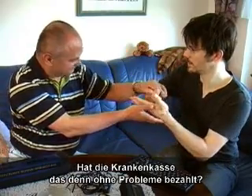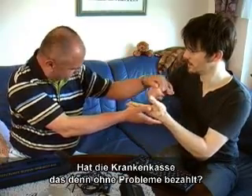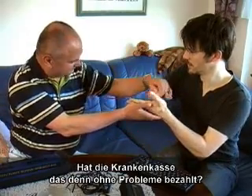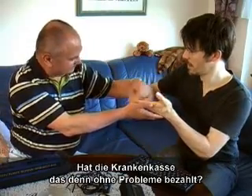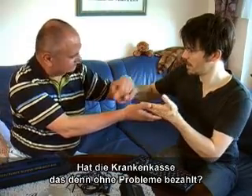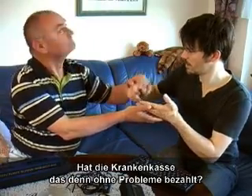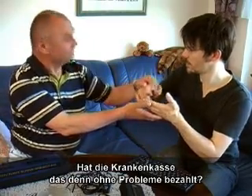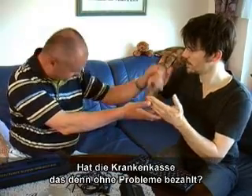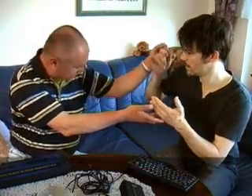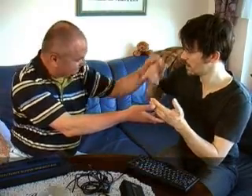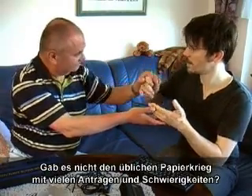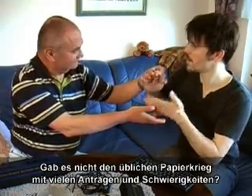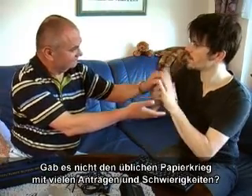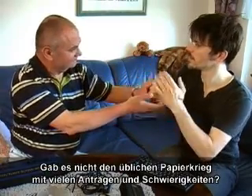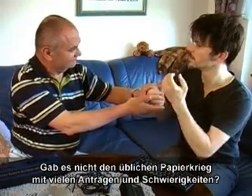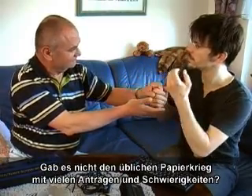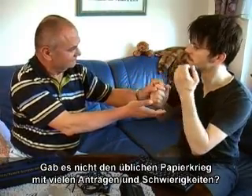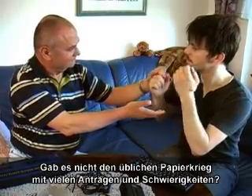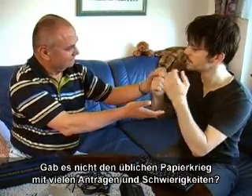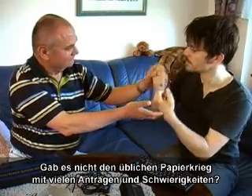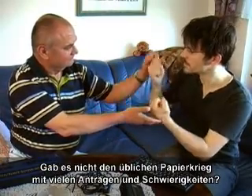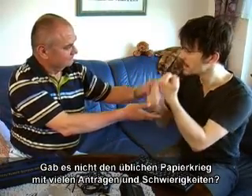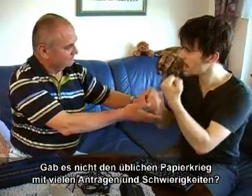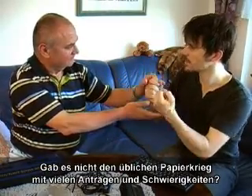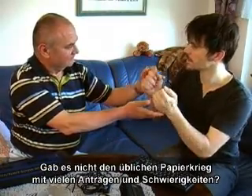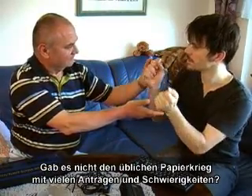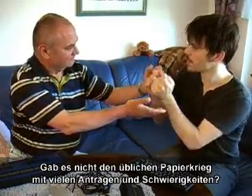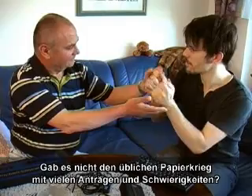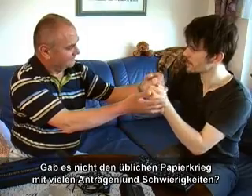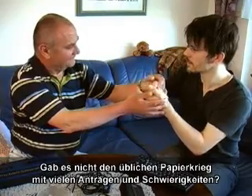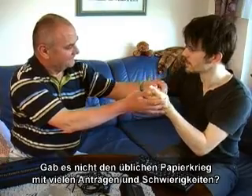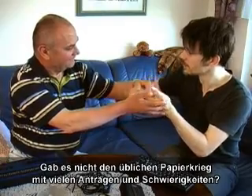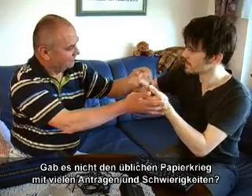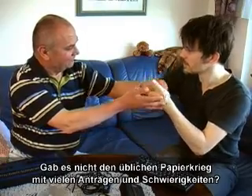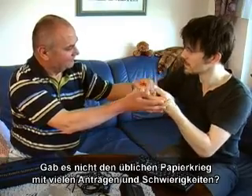Probleme bezahlt? Gab es nicht den üblichen Papierkrieg mit vielen Anträgen und Schwierigkeiten?